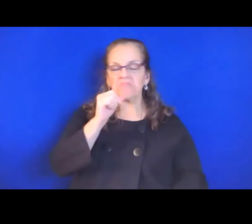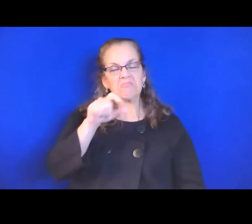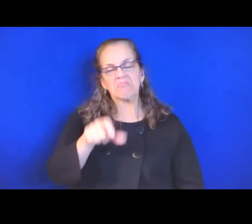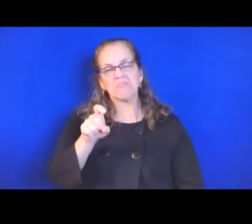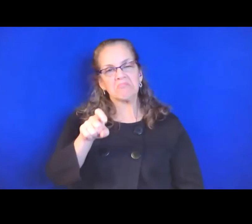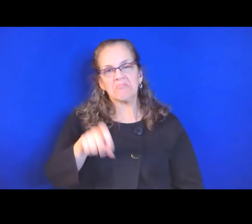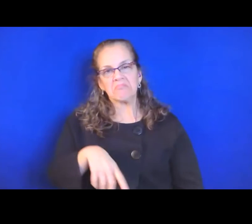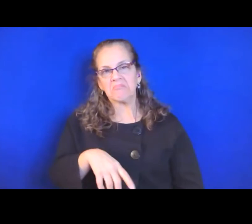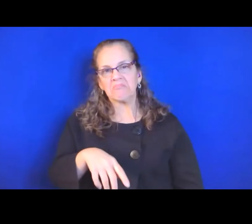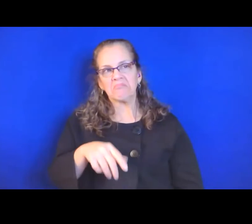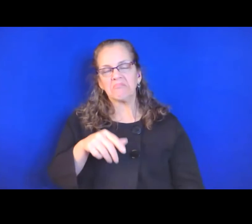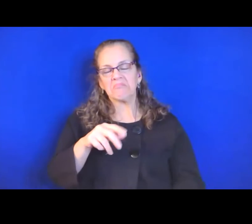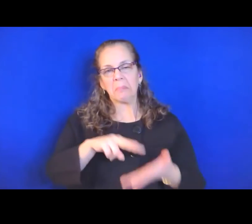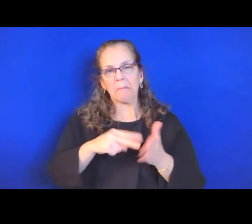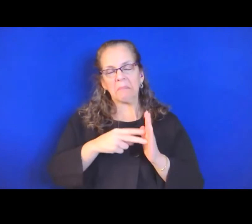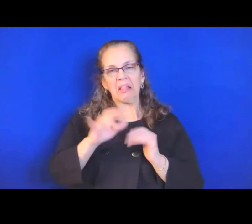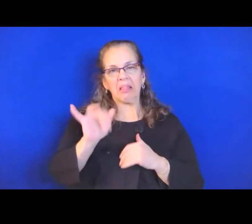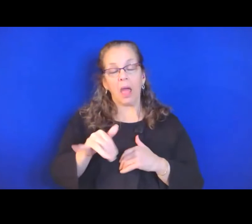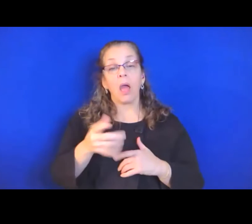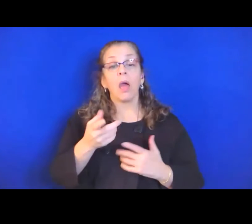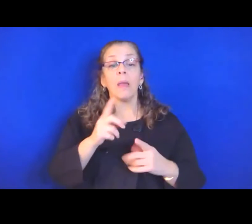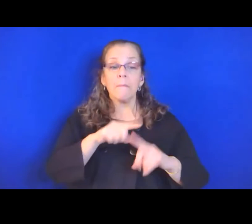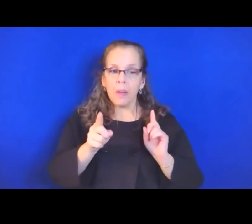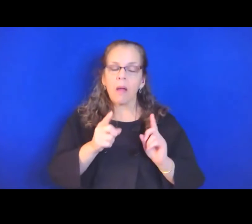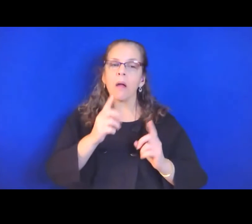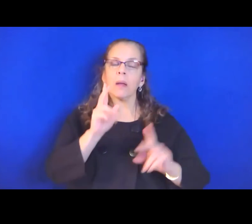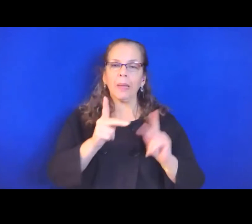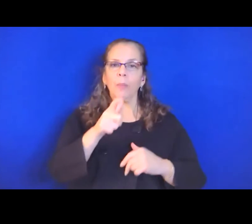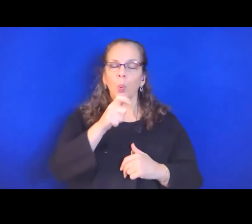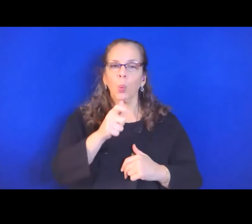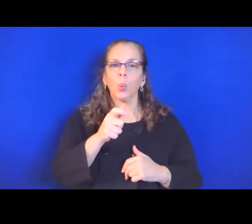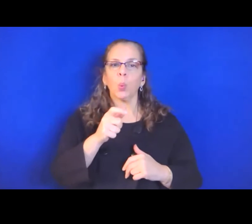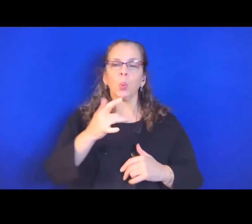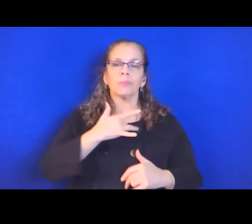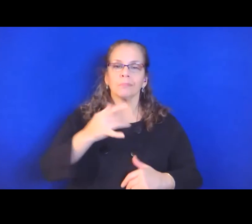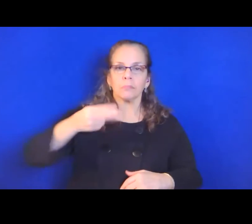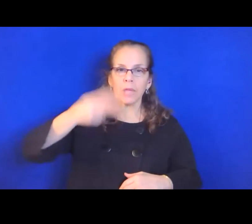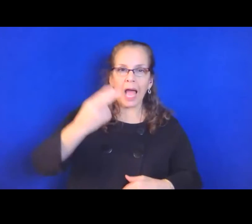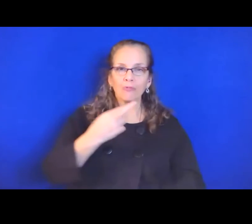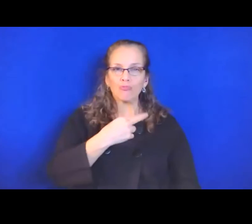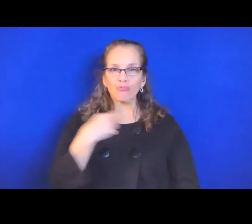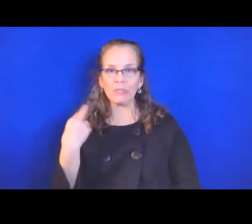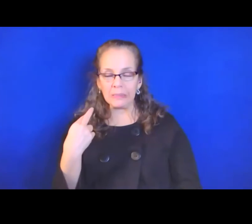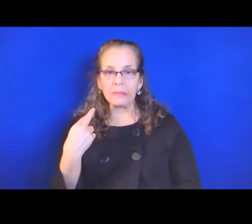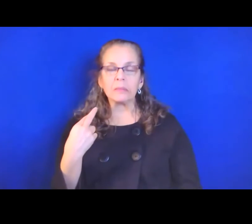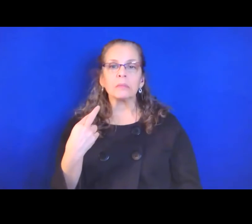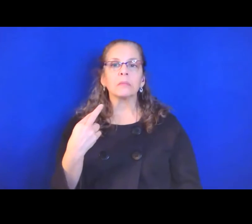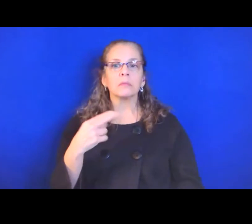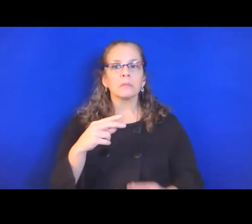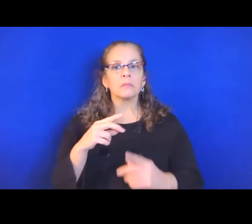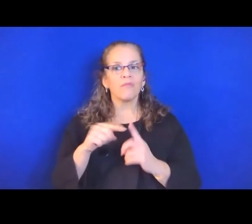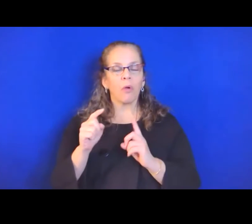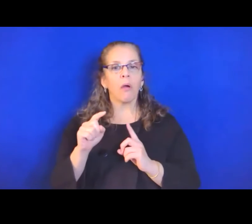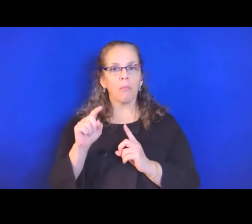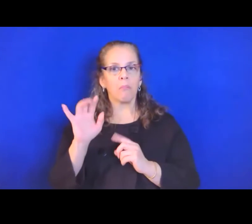后呢都会感染到 Omicron？ 医生说，虽然这个是一个非常的大